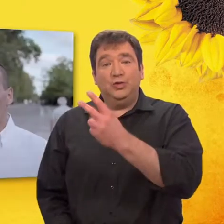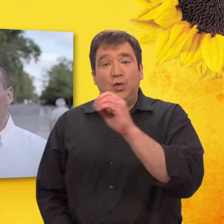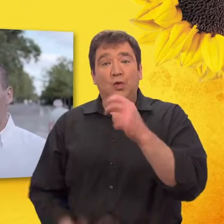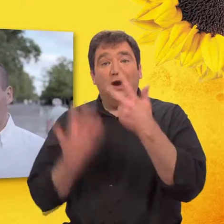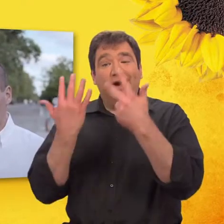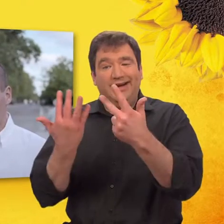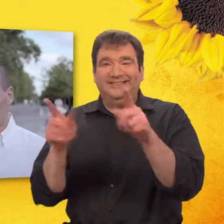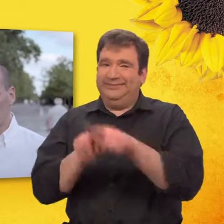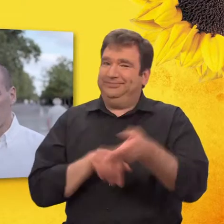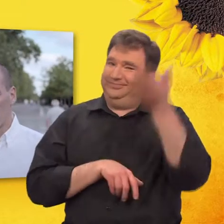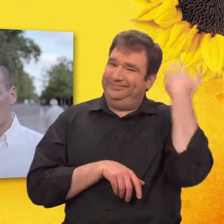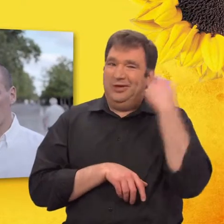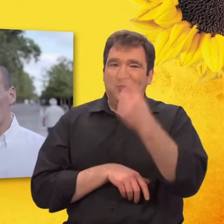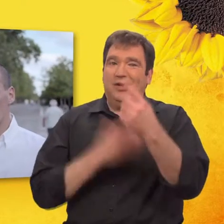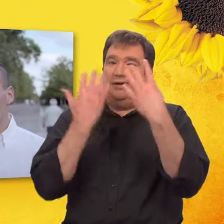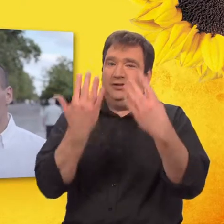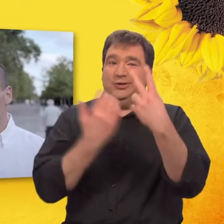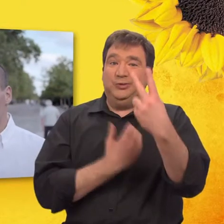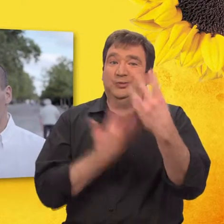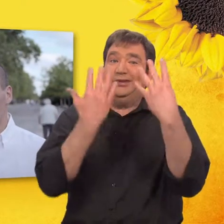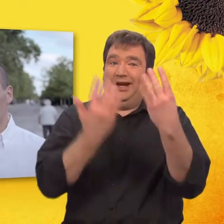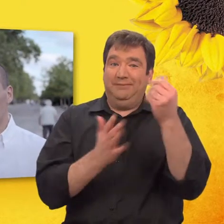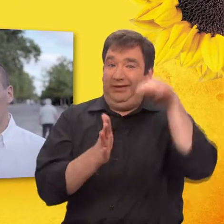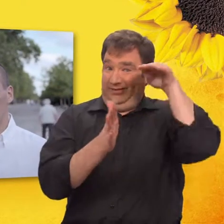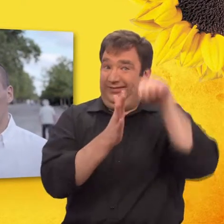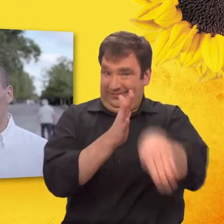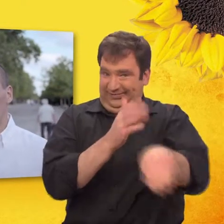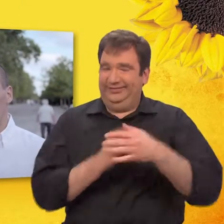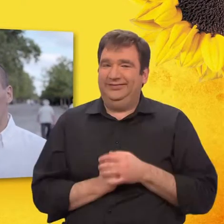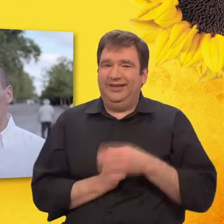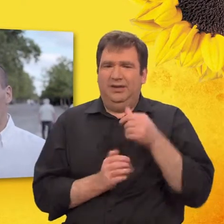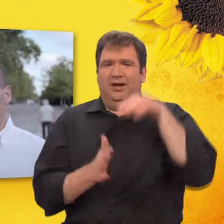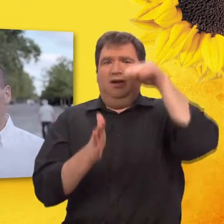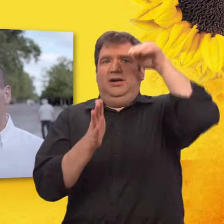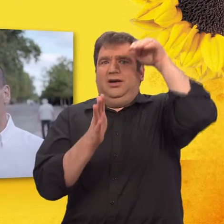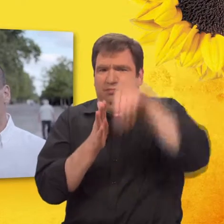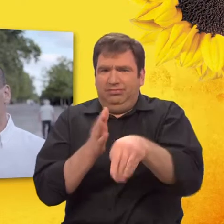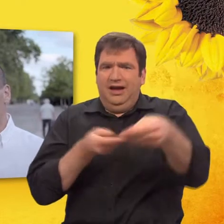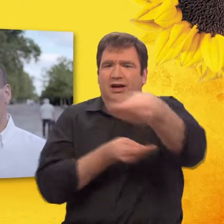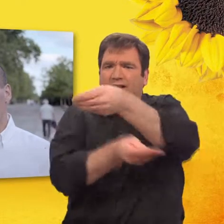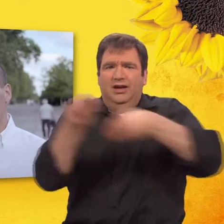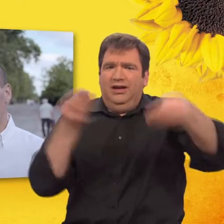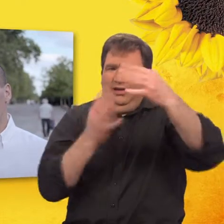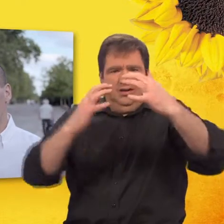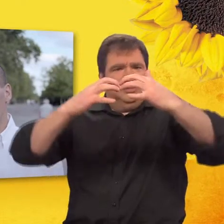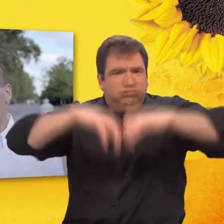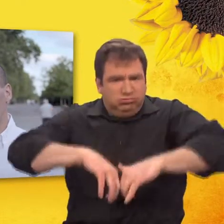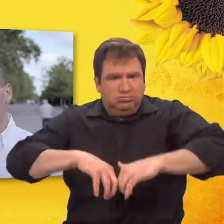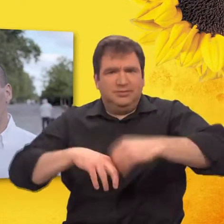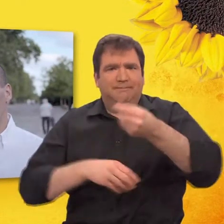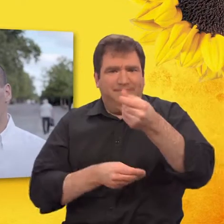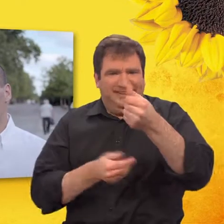Το 2008 ήταν το 1929 της εποχής μας. Ήταν μια μεγάλη χρηματιστηριακή κρίση, η